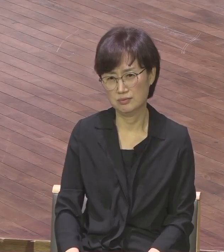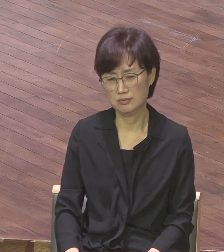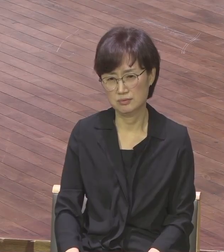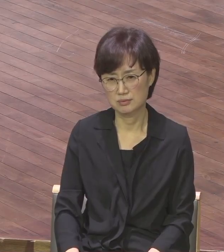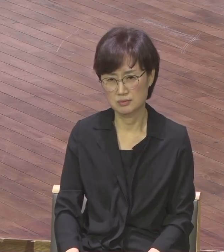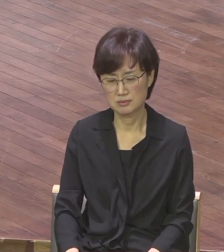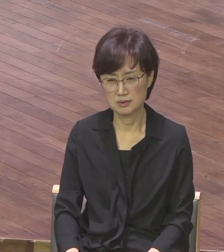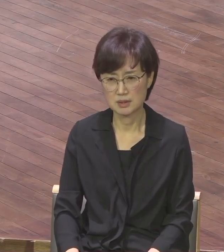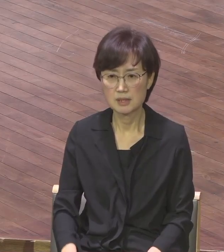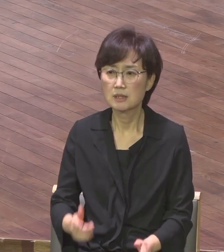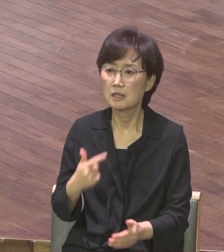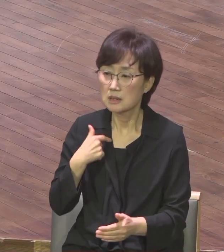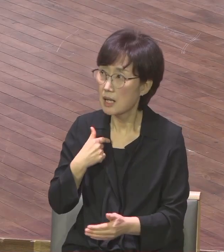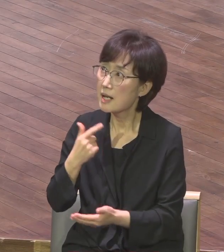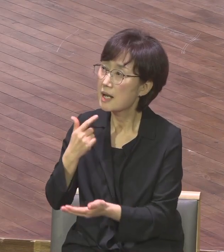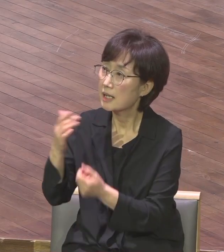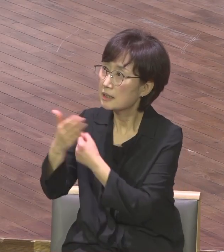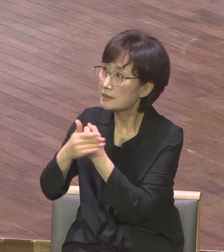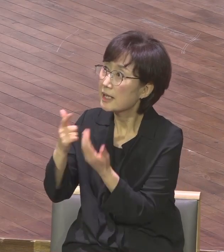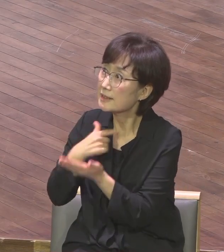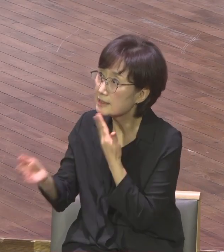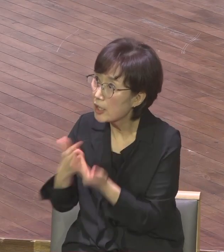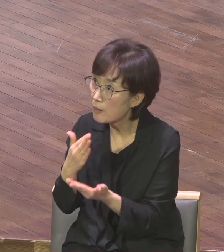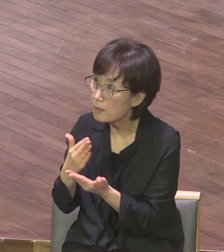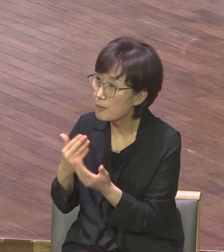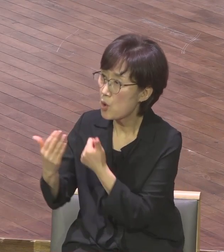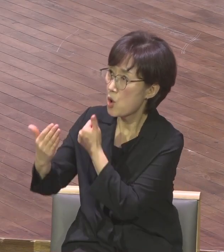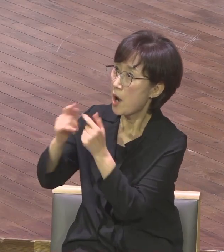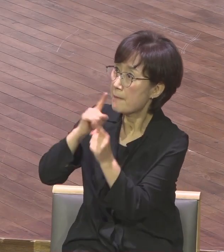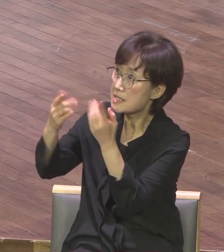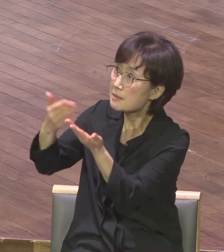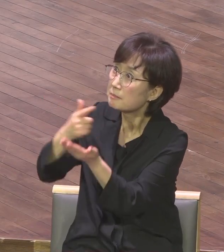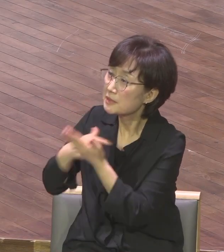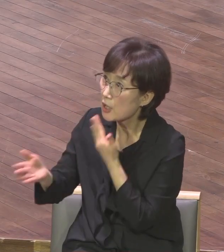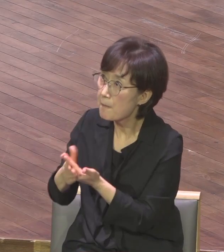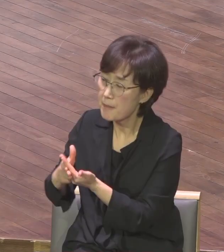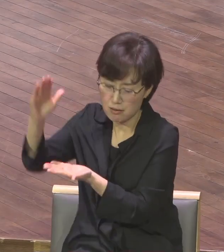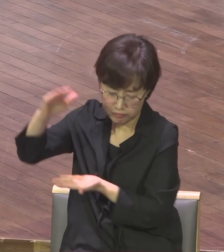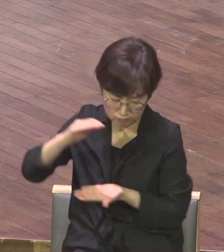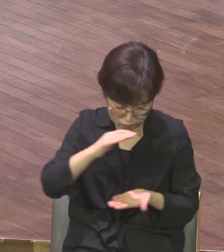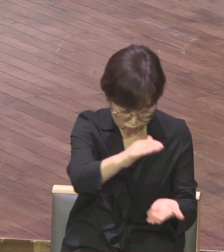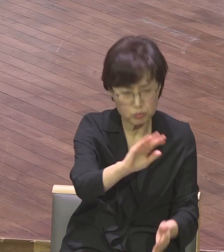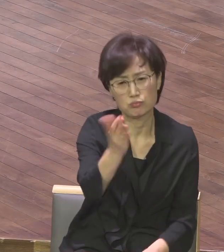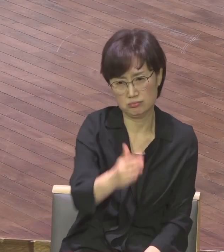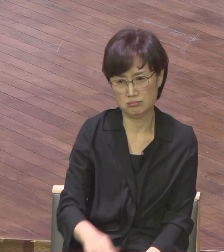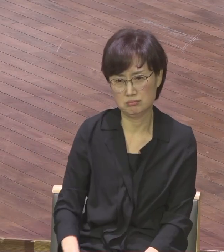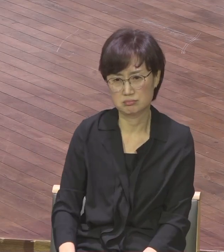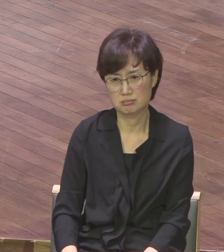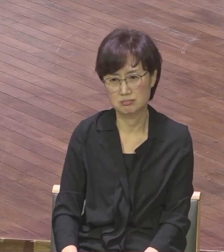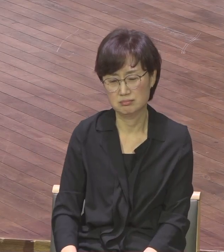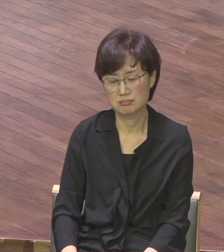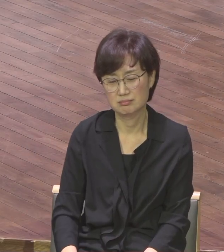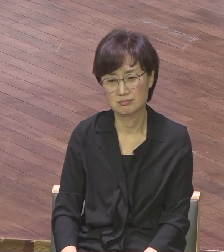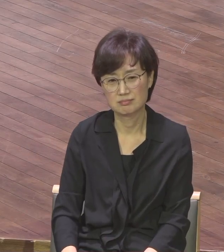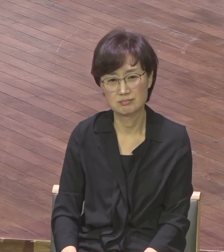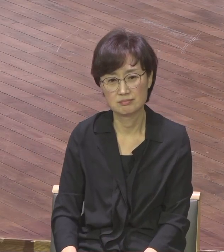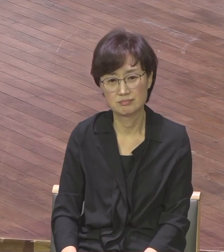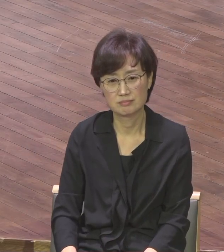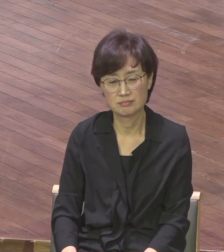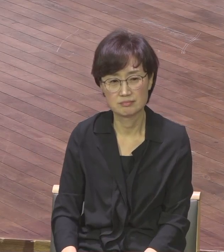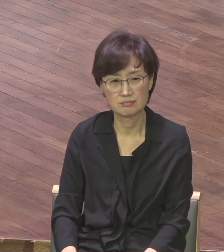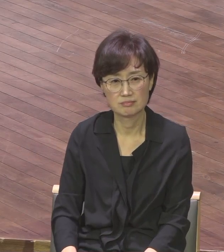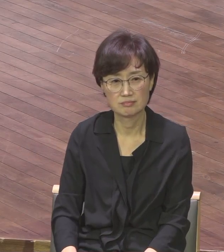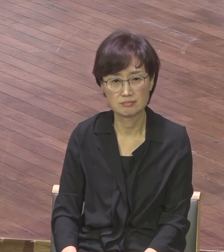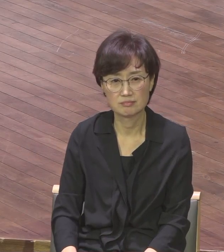거지요. 현장에서 하나님이 어떻게 역사하는 것인지 현장에서 체험한 사람만 나올 수 있어요. 다른 사람 잘